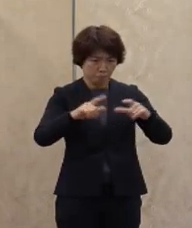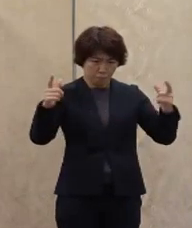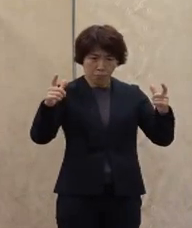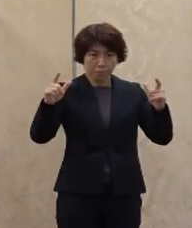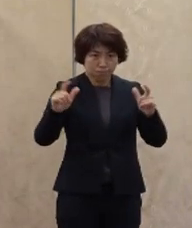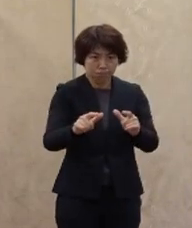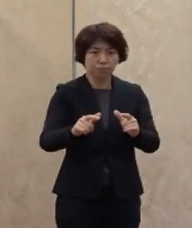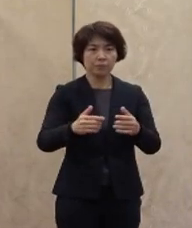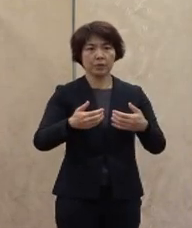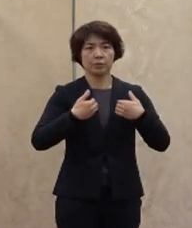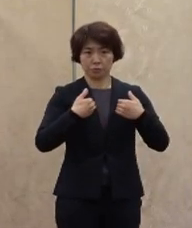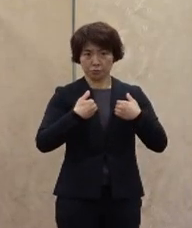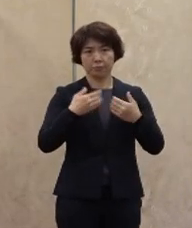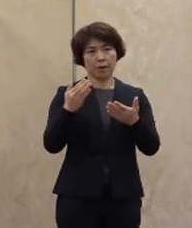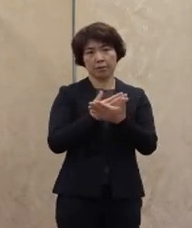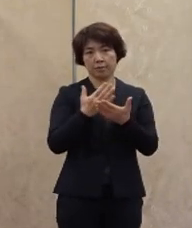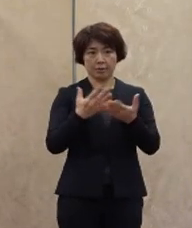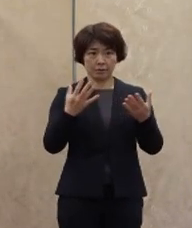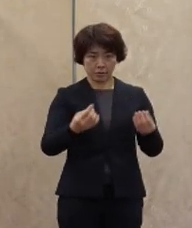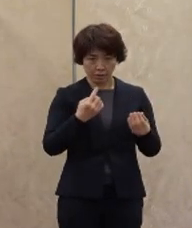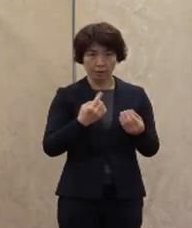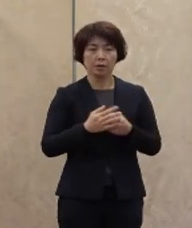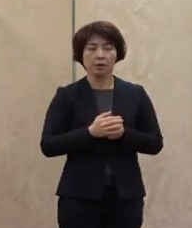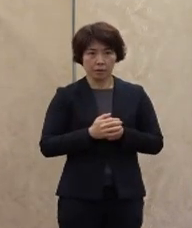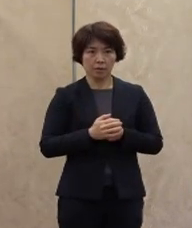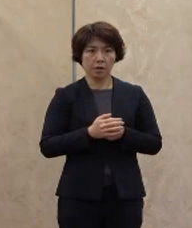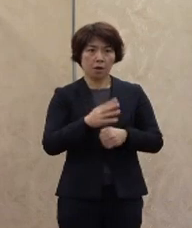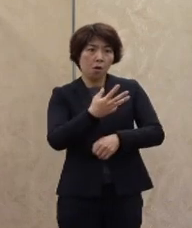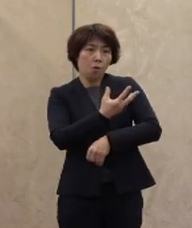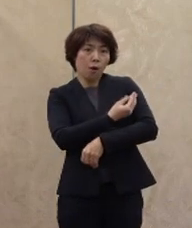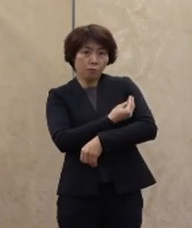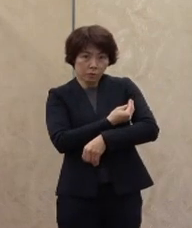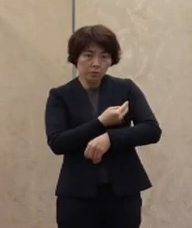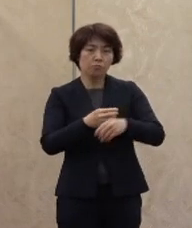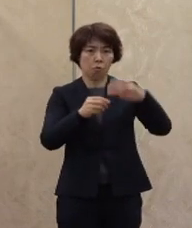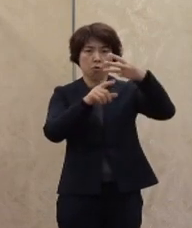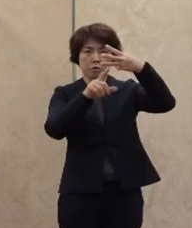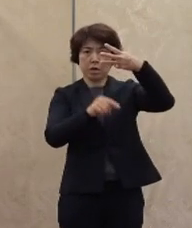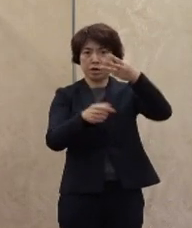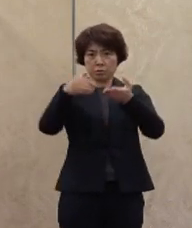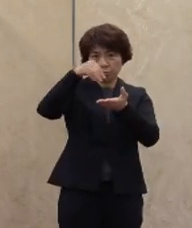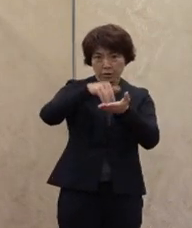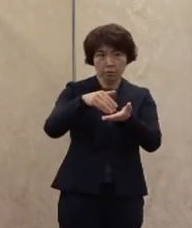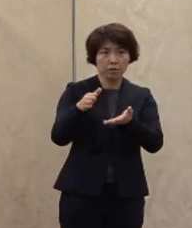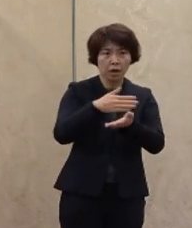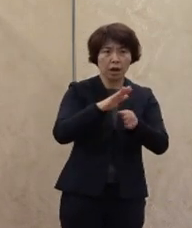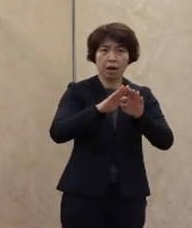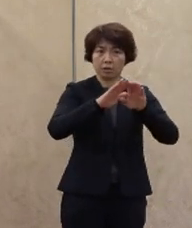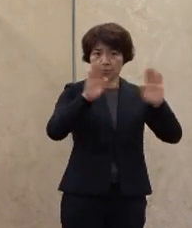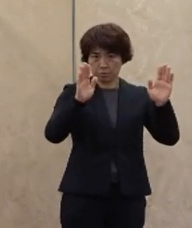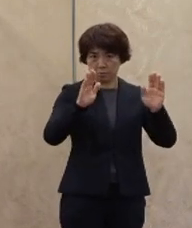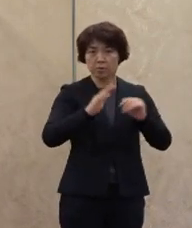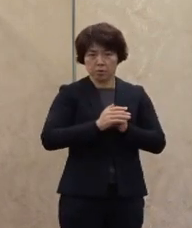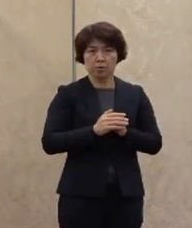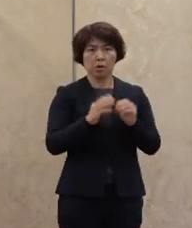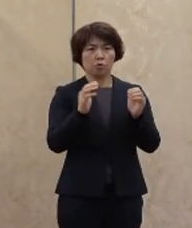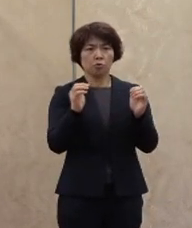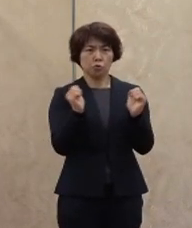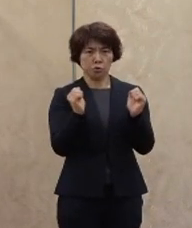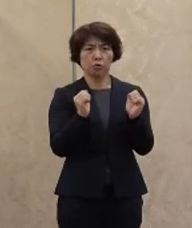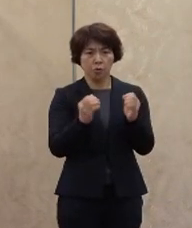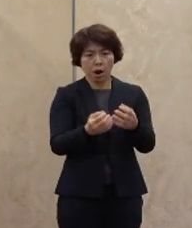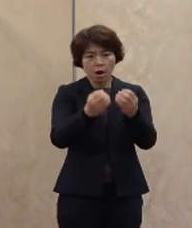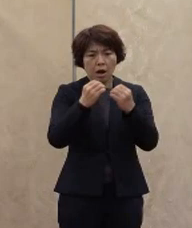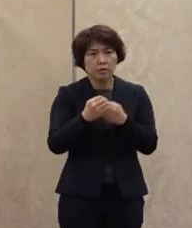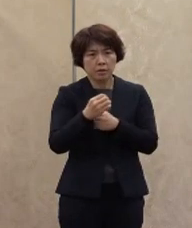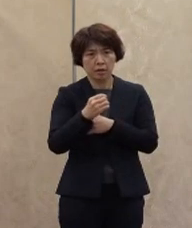。ワクチンについても3月末からということでもありますし、冬場は感染力が高いということなので、この一